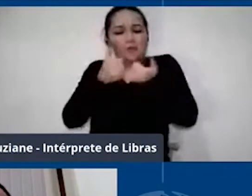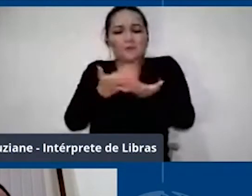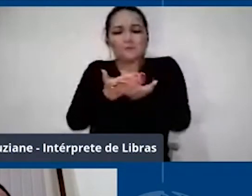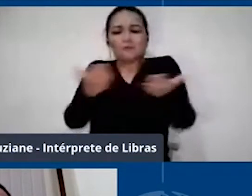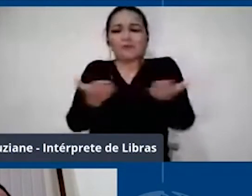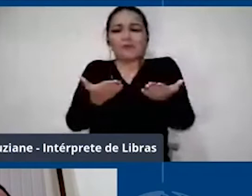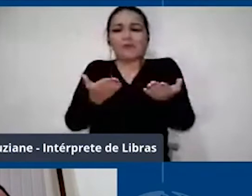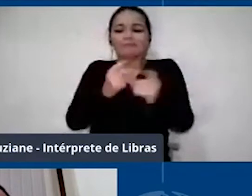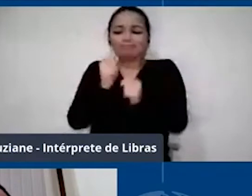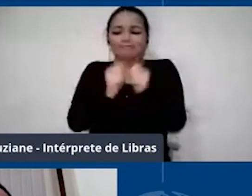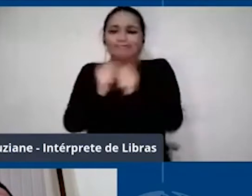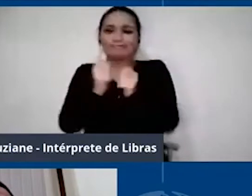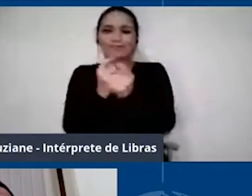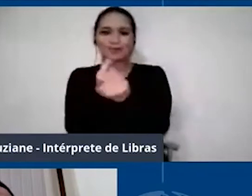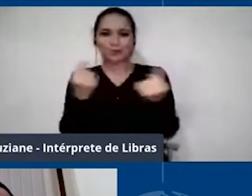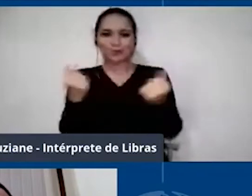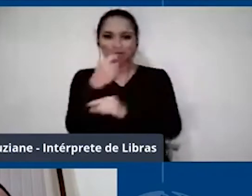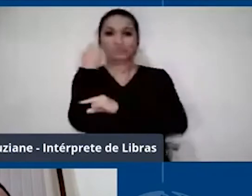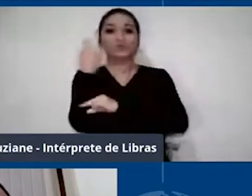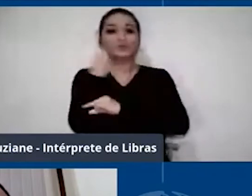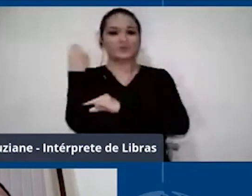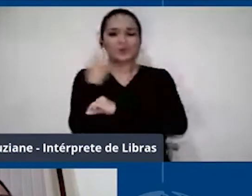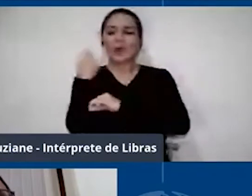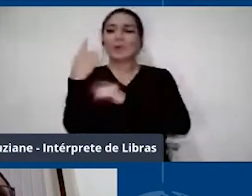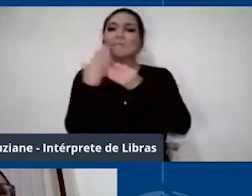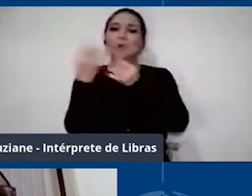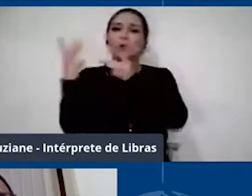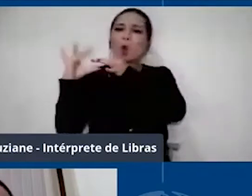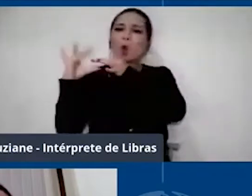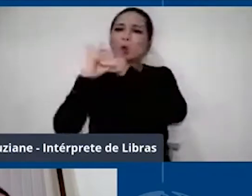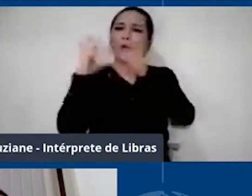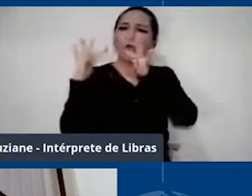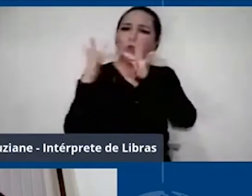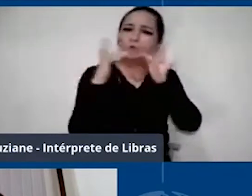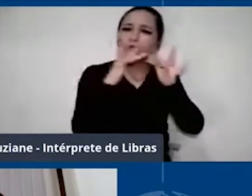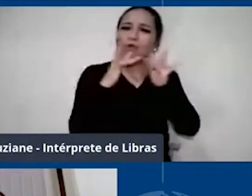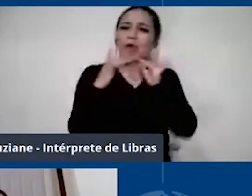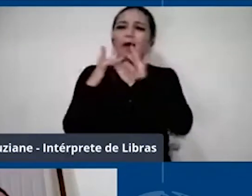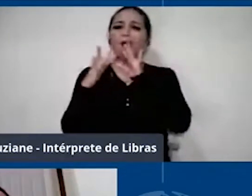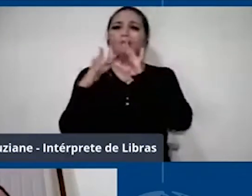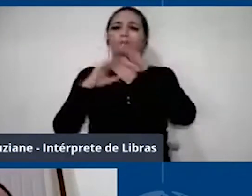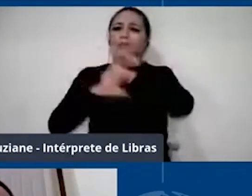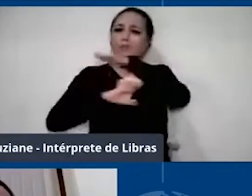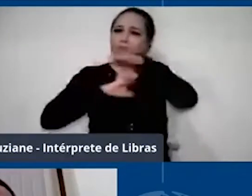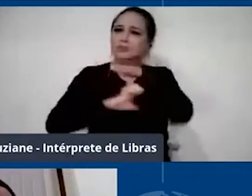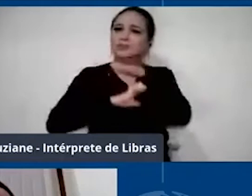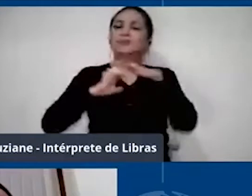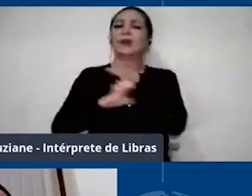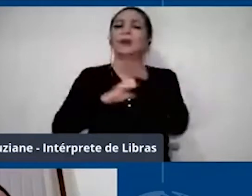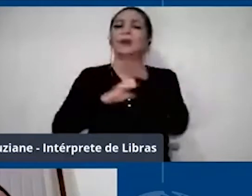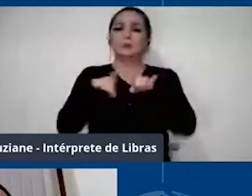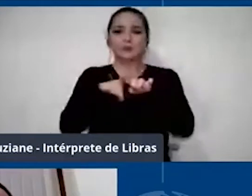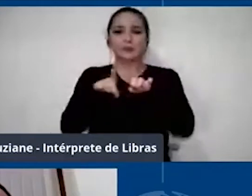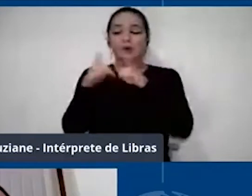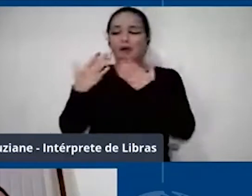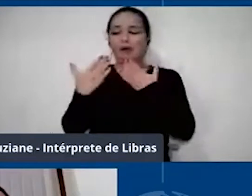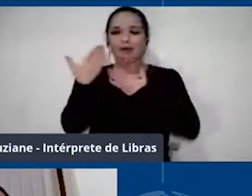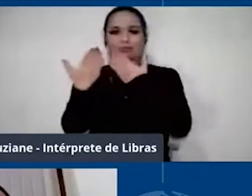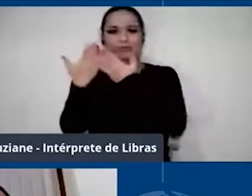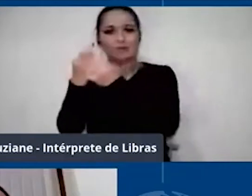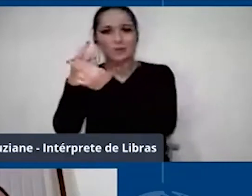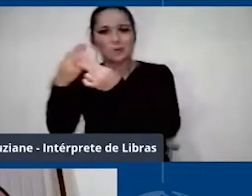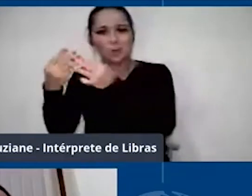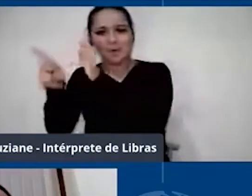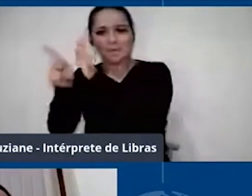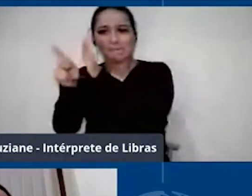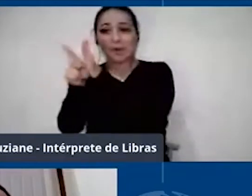Sul, né, muito em contato com os empresários, com as entidades empresariais, buscando atender as demandas, né, das